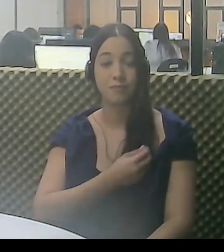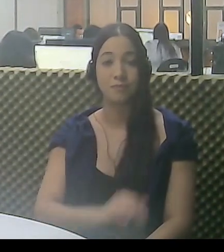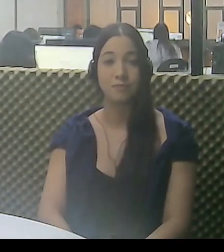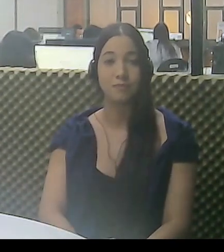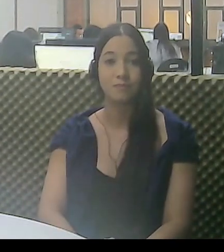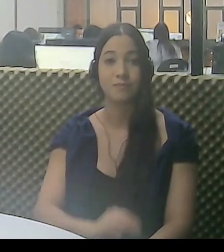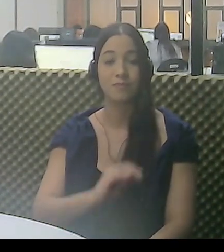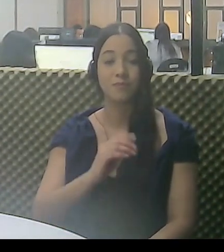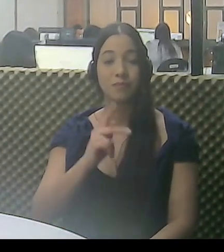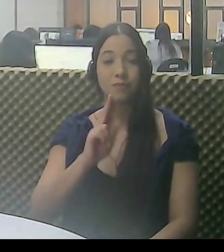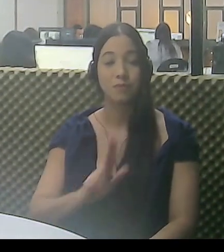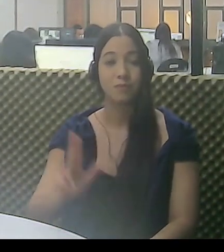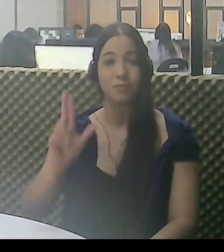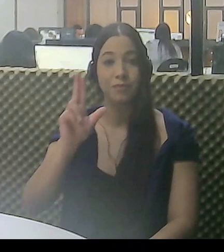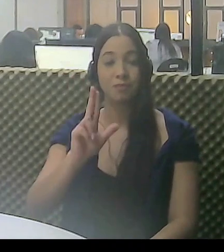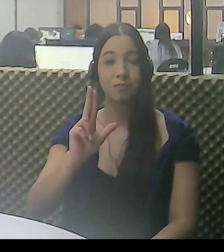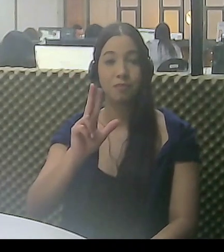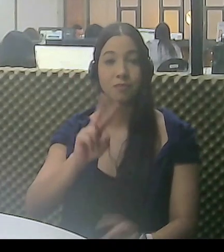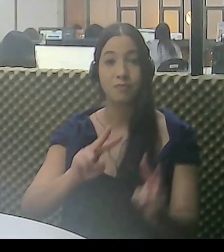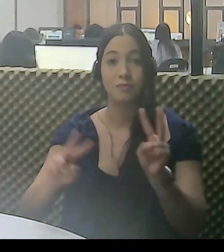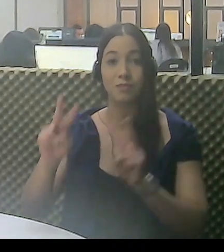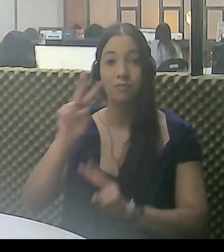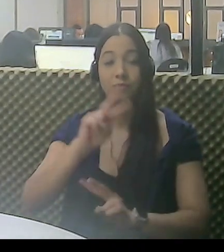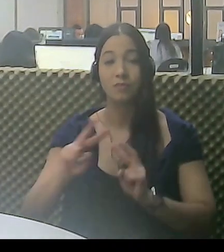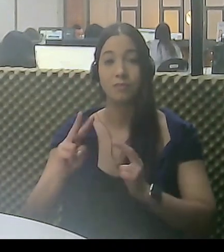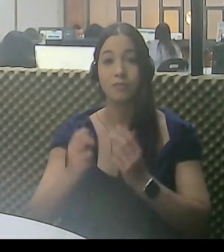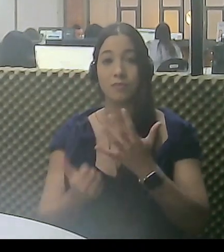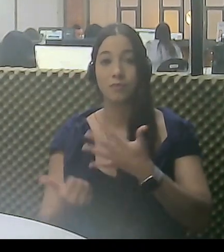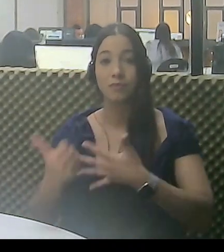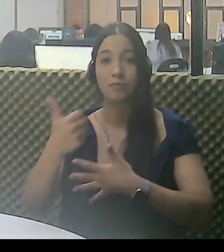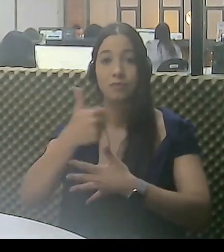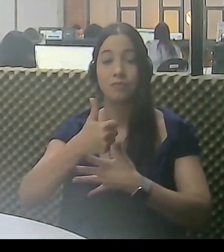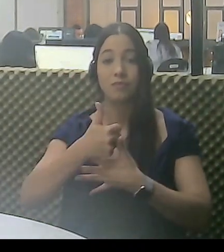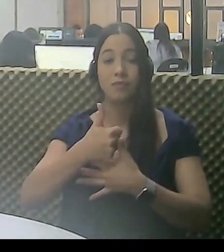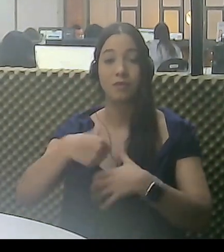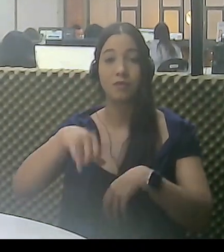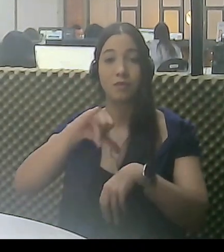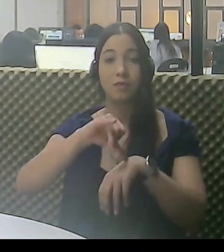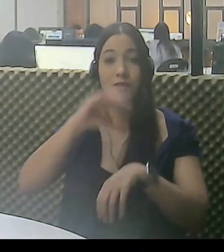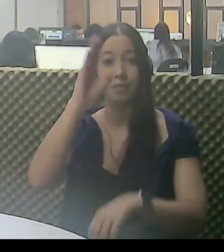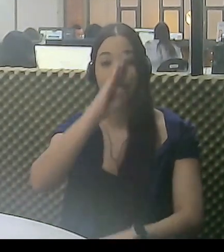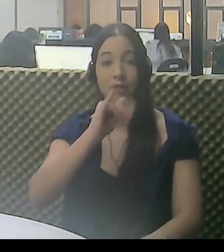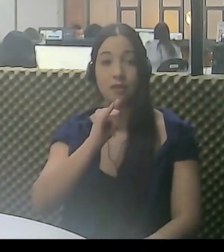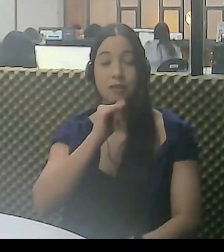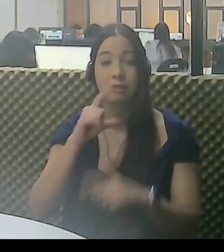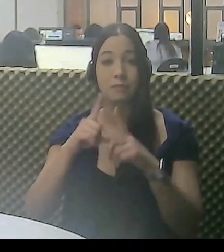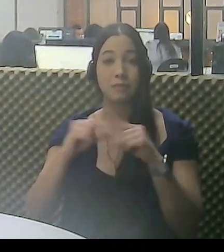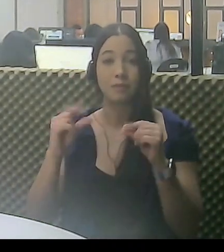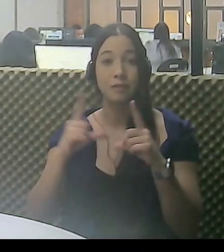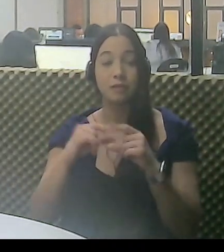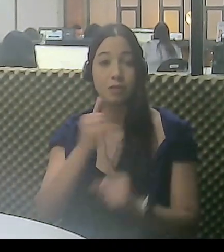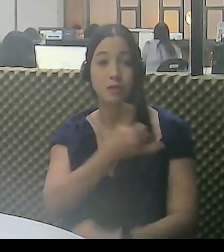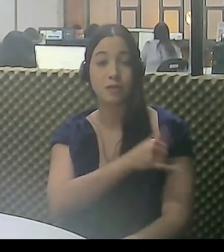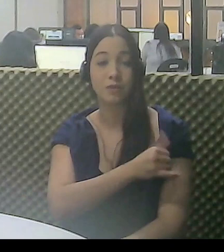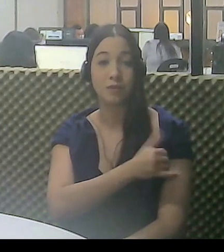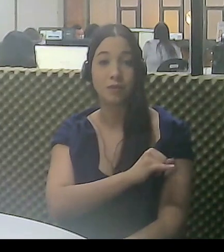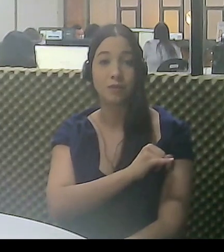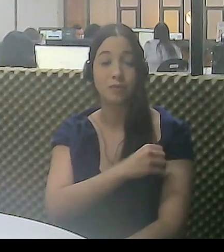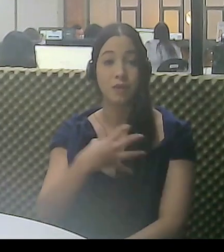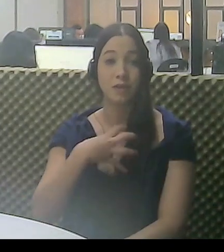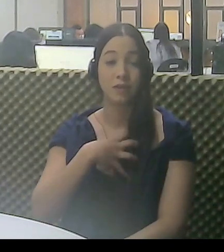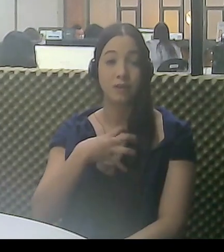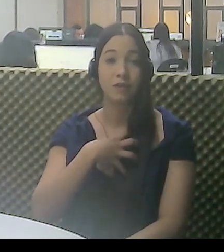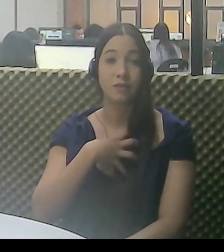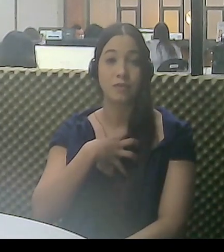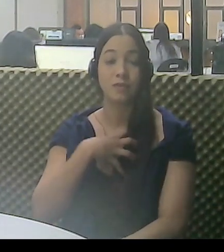desempenho uberlandense na avaliação colocou o município à frente de importantes capitais brasileiras, como Brasília, Rio de Janeiro, Salvador